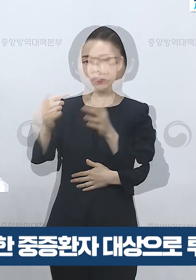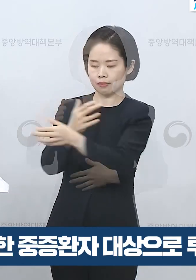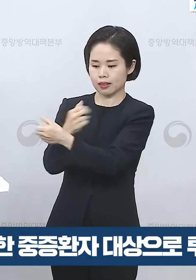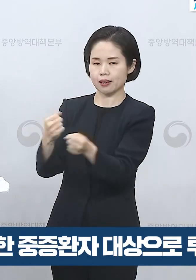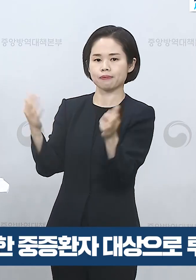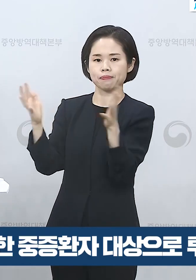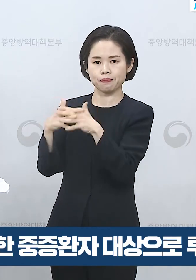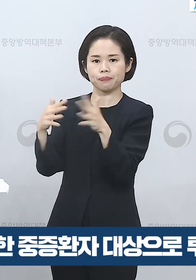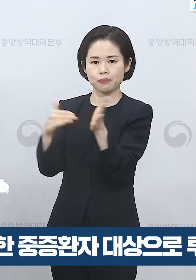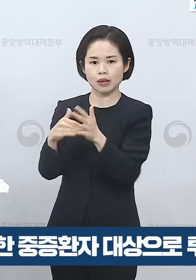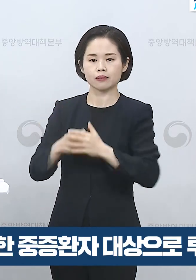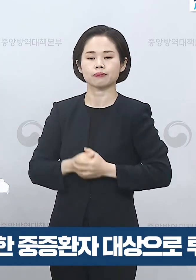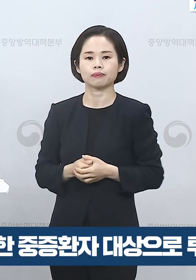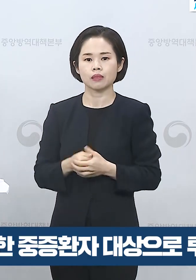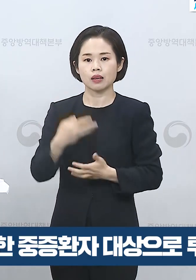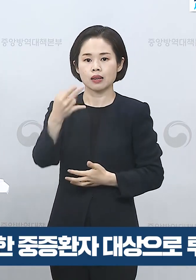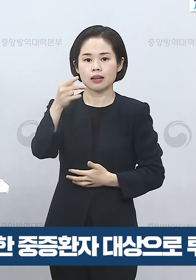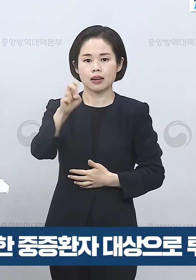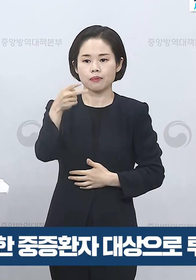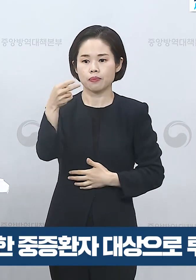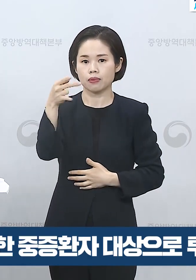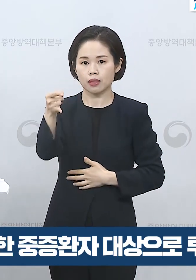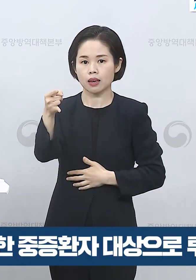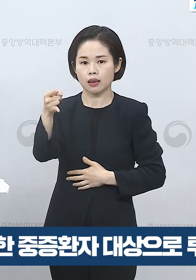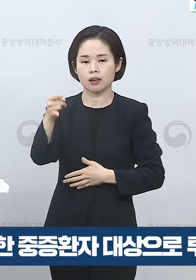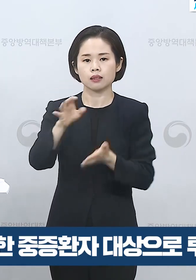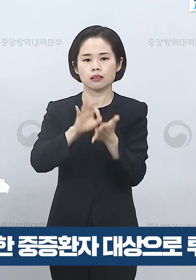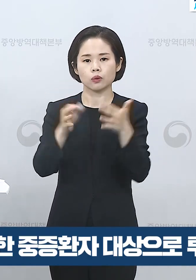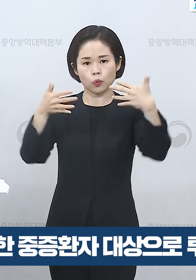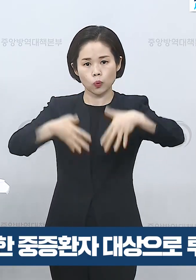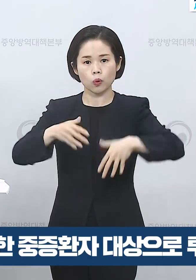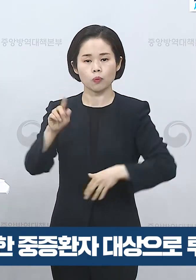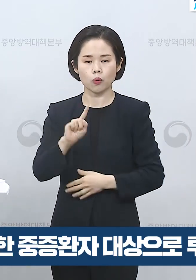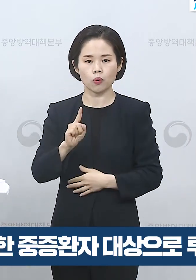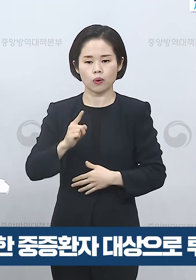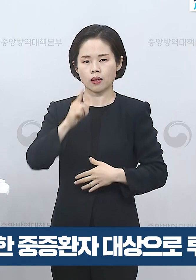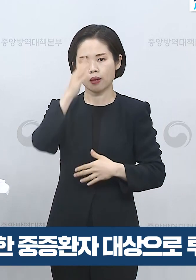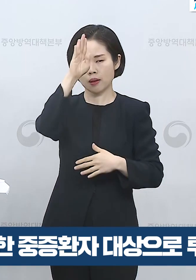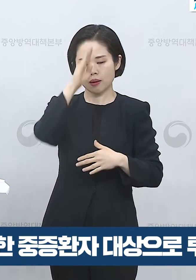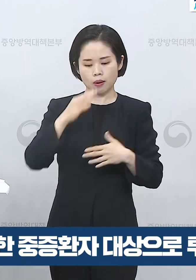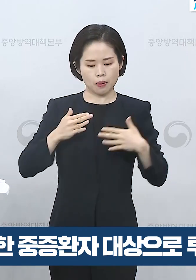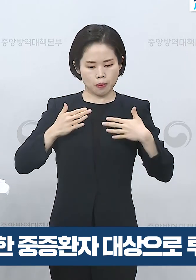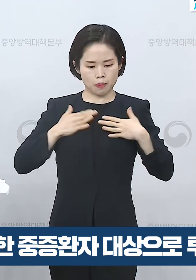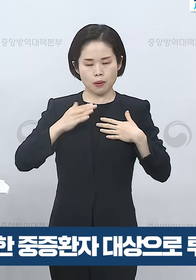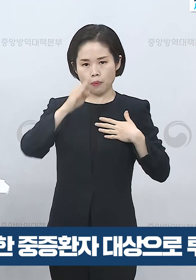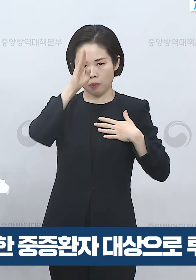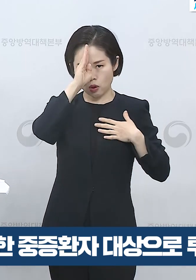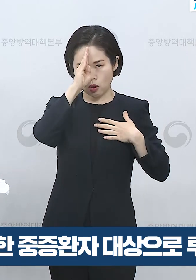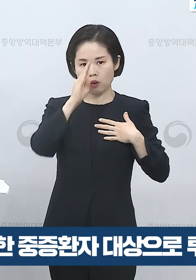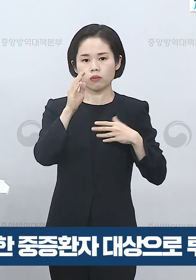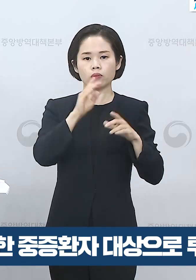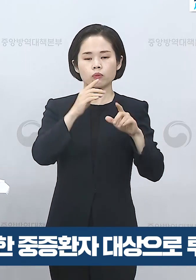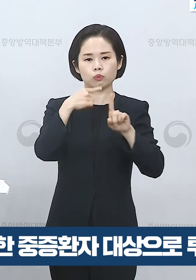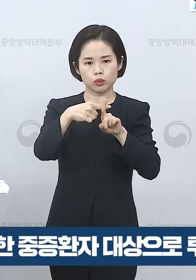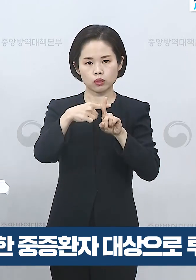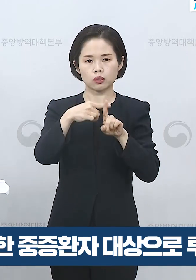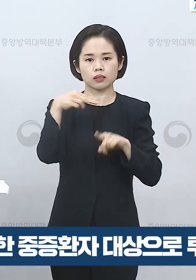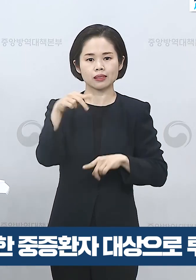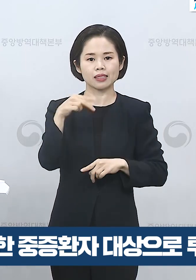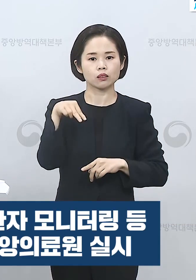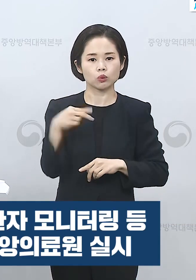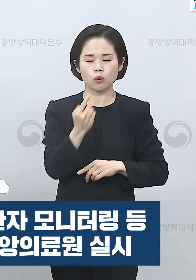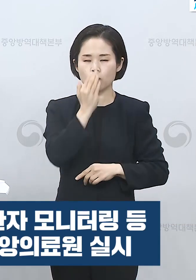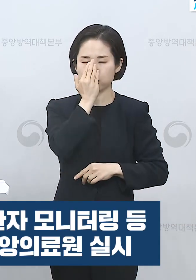공급하겠습니다. 렘데시비르는 폐렴이 있으면서 산소 치료가 필요한 중증 환자를 대상으로 투약할